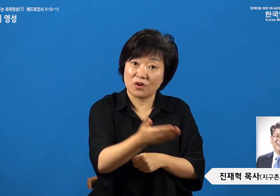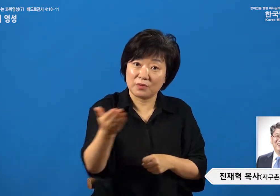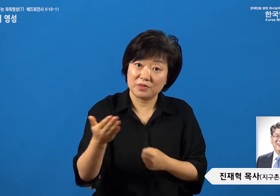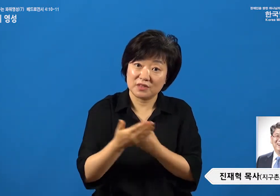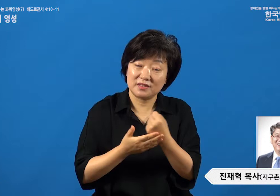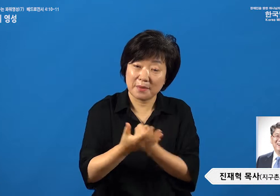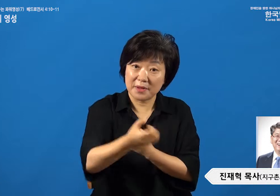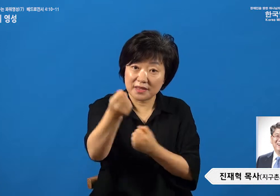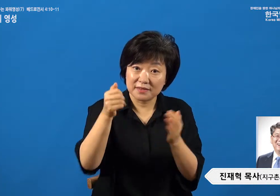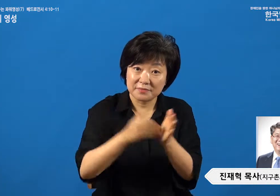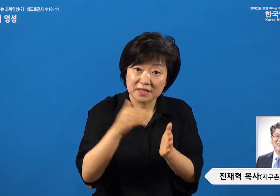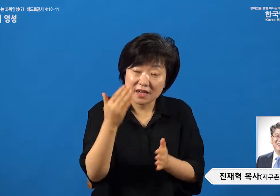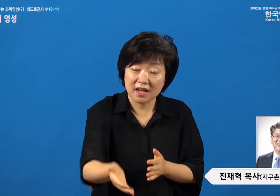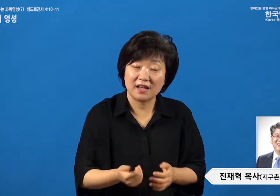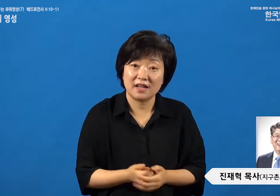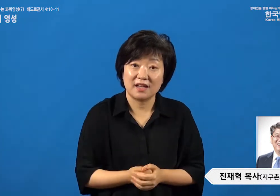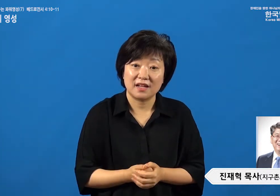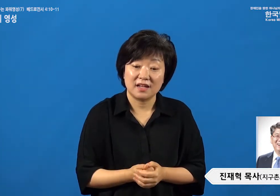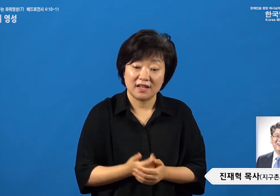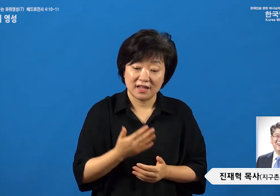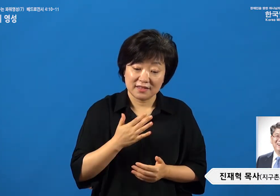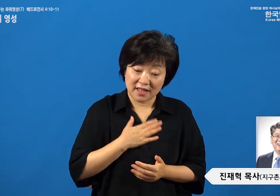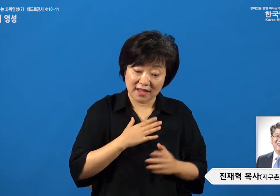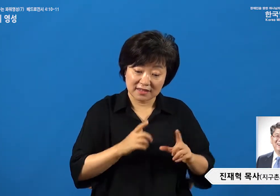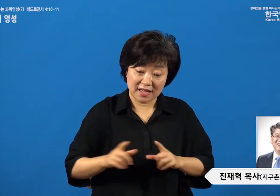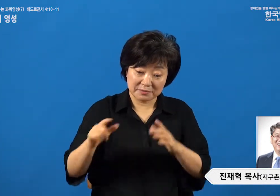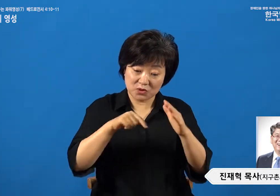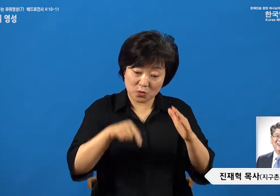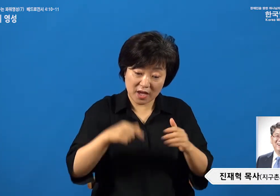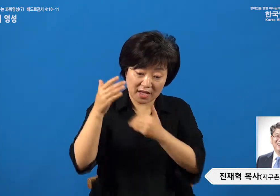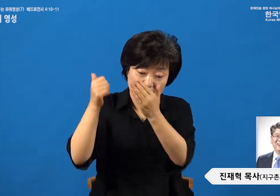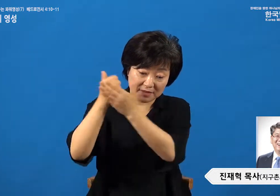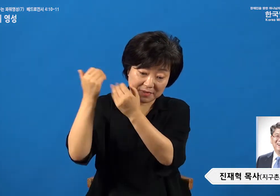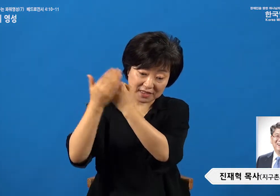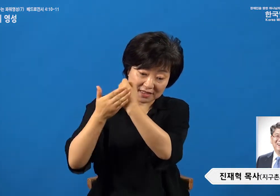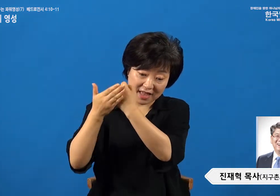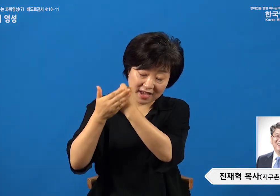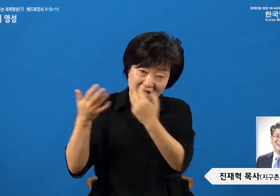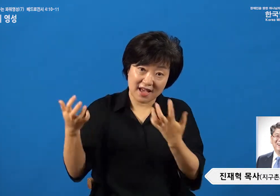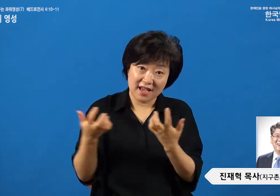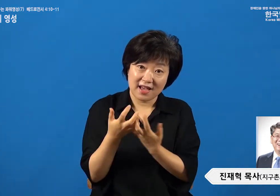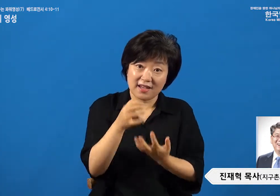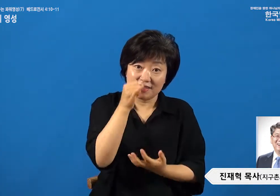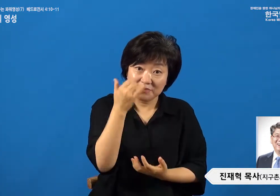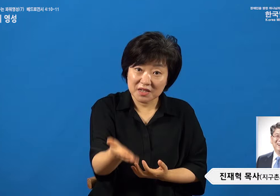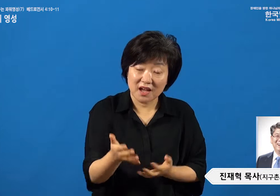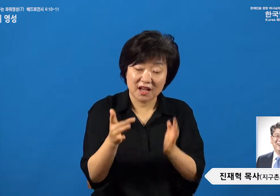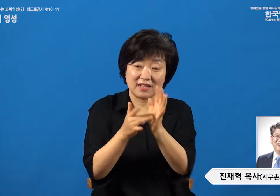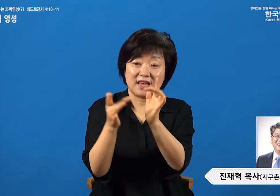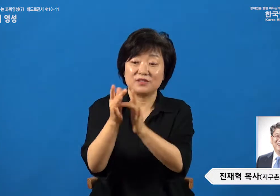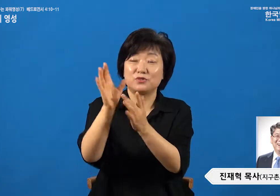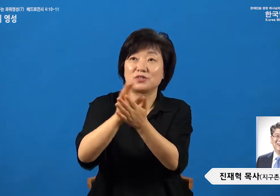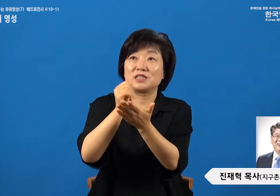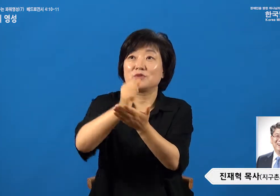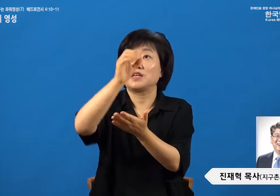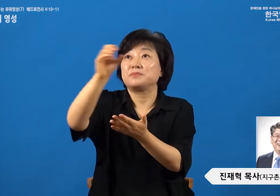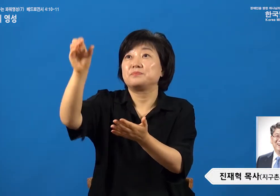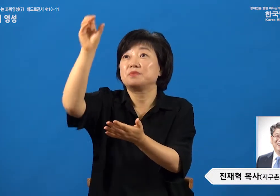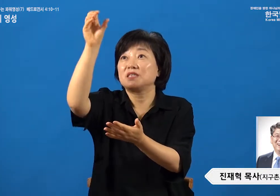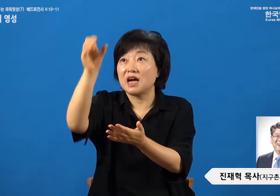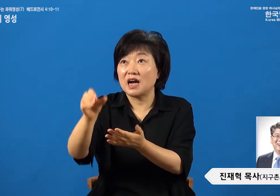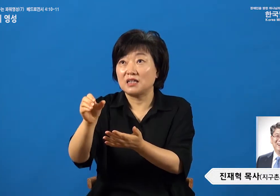은혜를 받으셨습니까? 우리 가운데 하나님의 은혜가 있습니까? 예수 그리스도의 십자가를